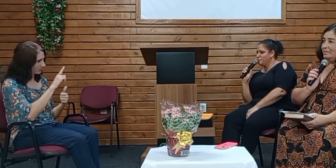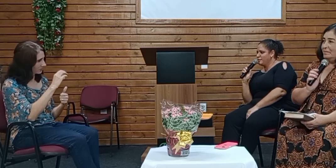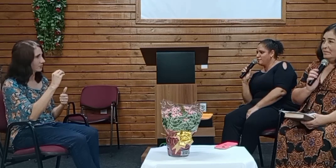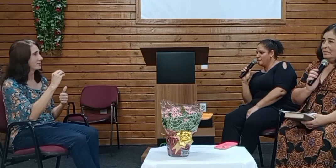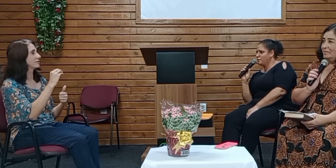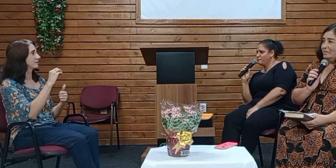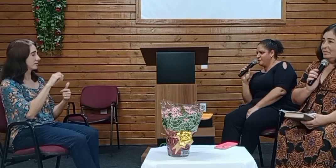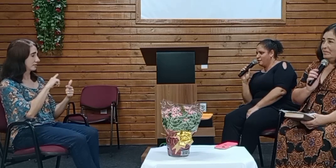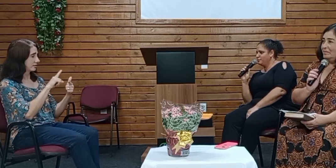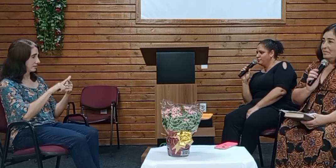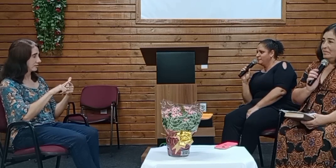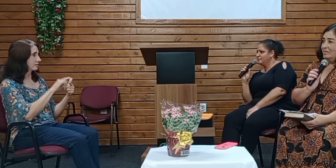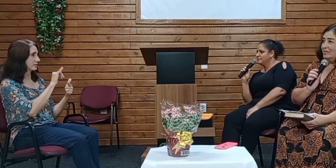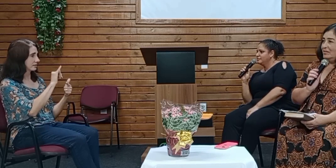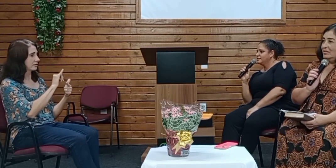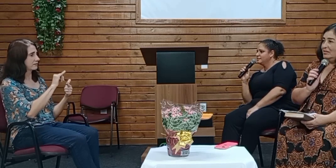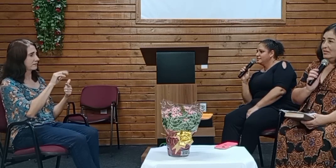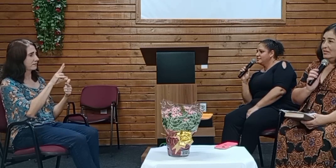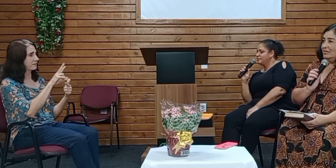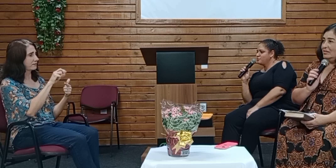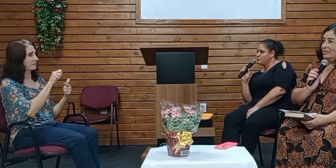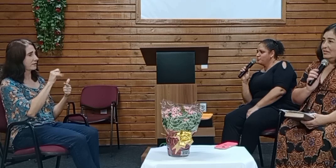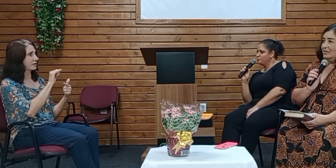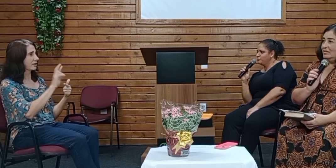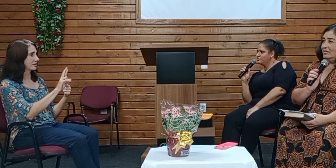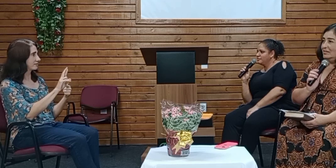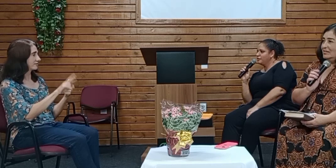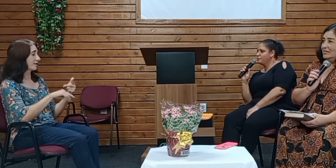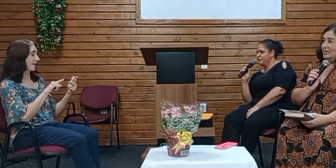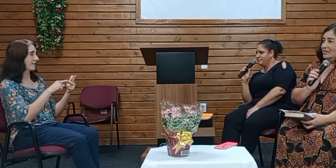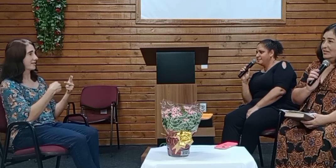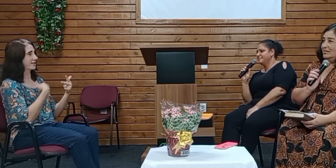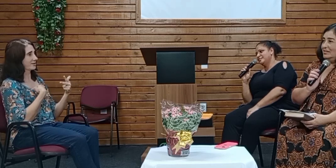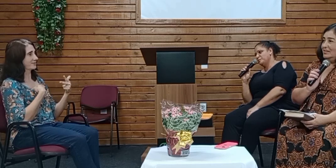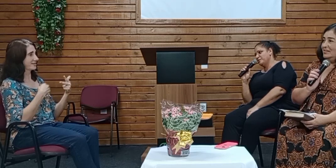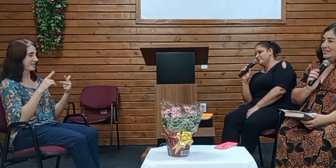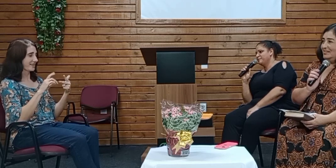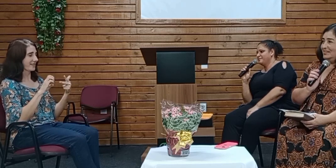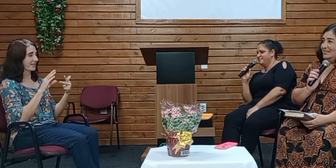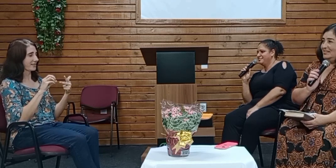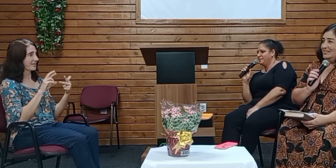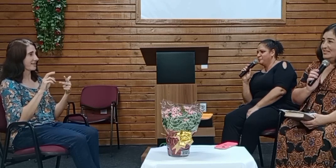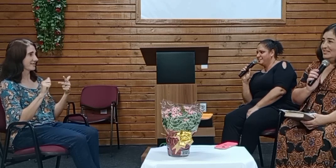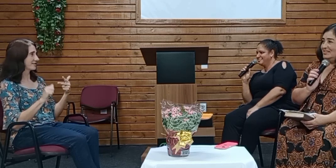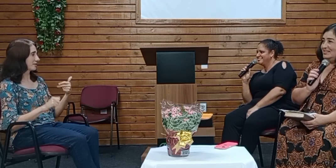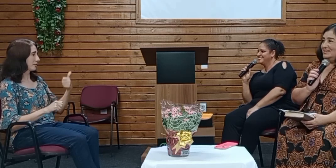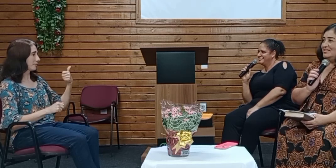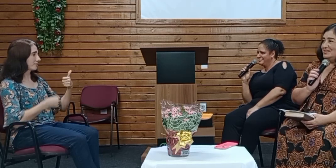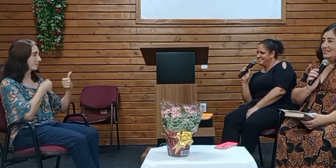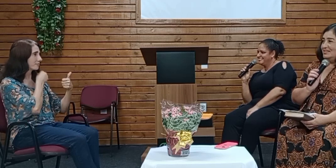Tem o mais velho, que é o Everaldo, e tem o segundo, que é o Ivair, e depois eu, Débora.